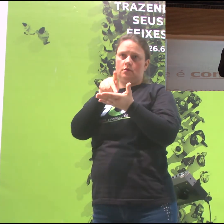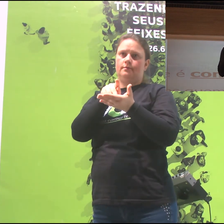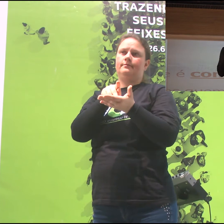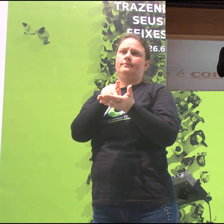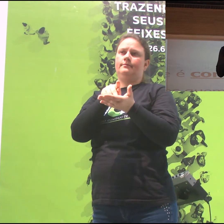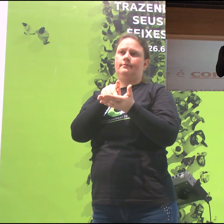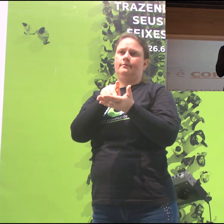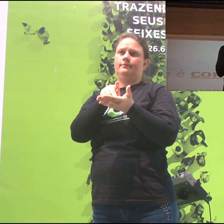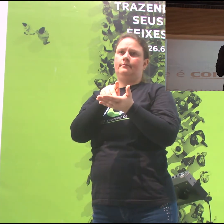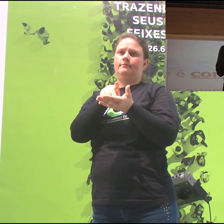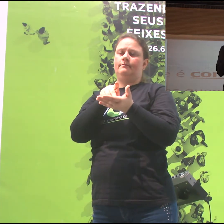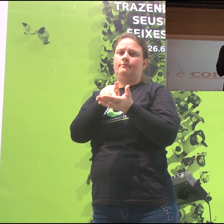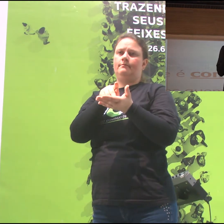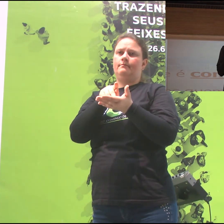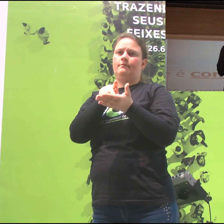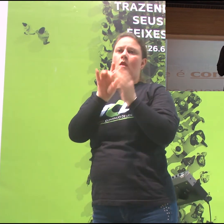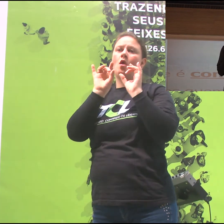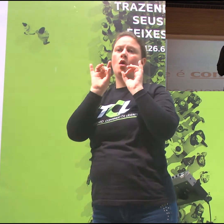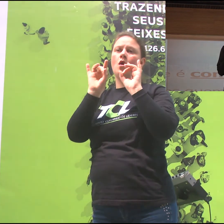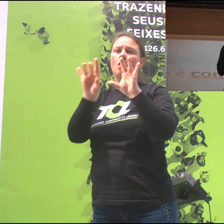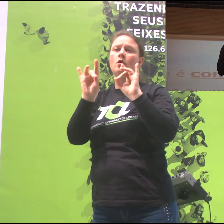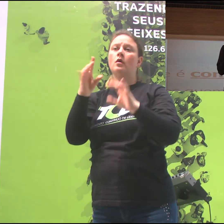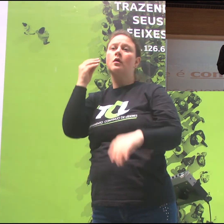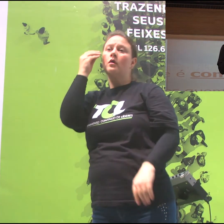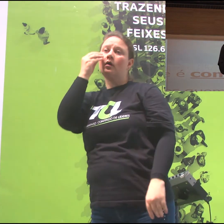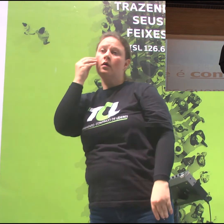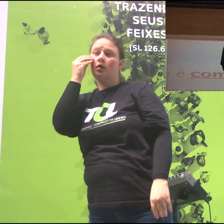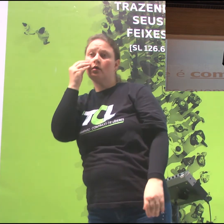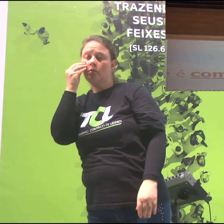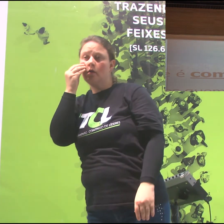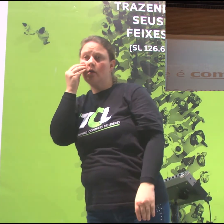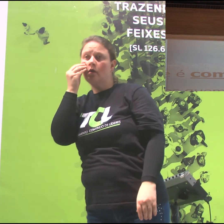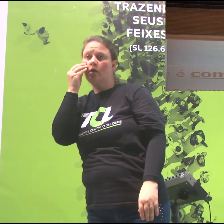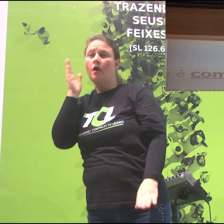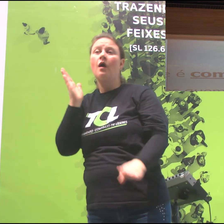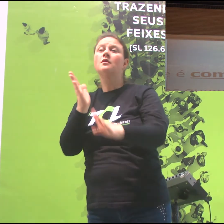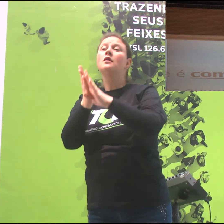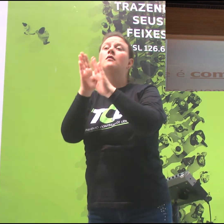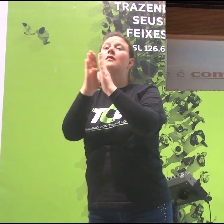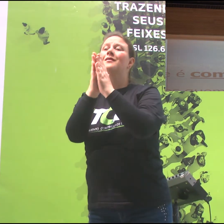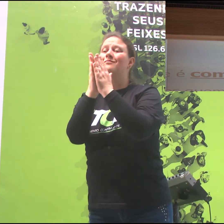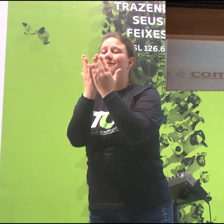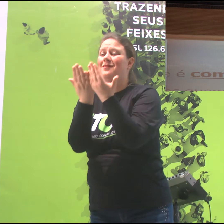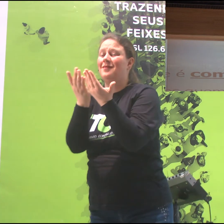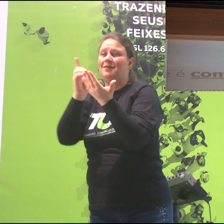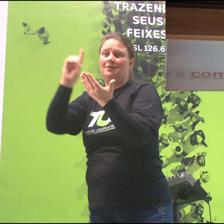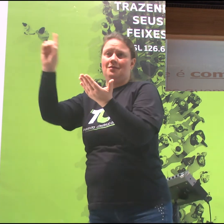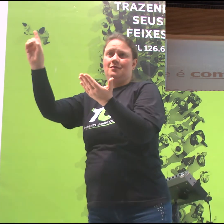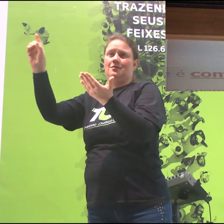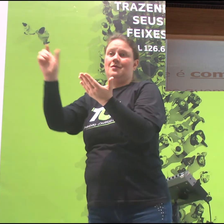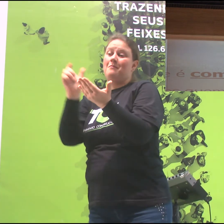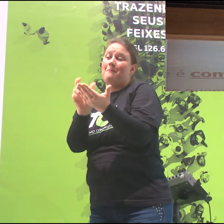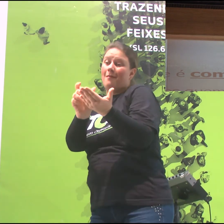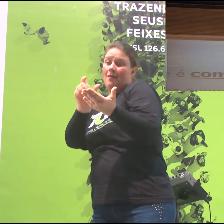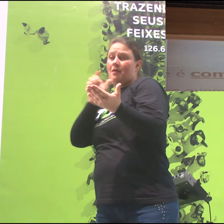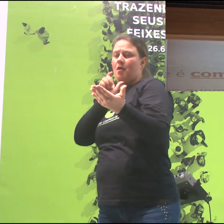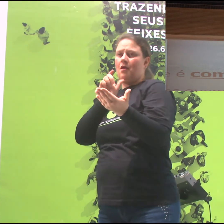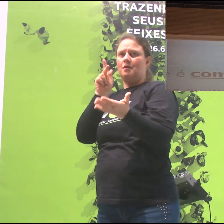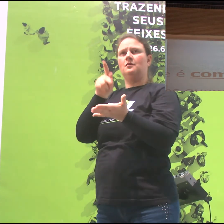a palavra. Porque nós não vamos encontrar a verdade em nenhum outro lugar. Concorda comigo?